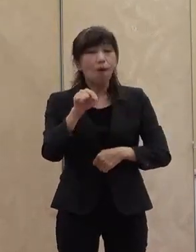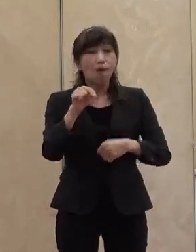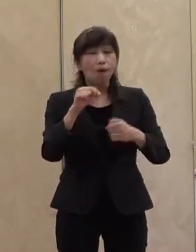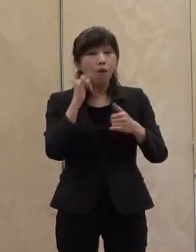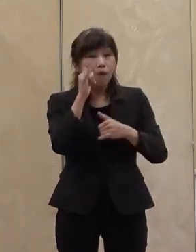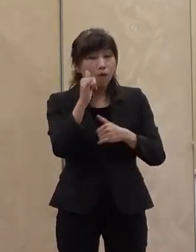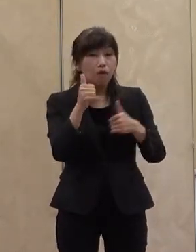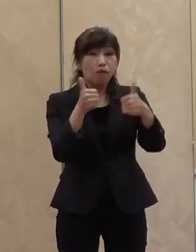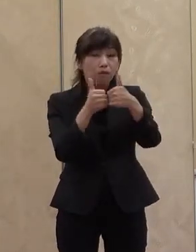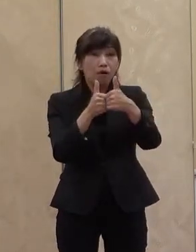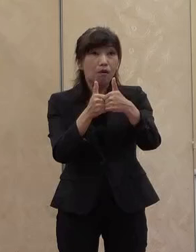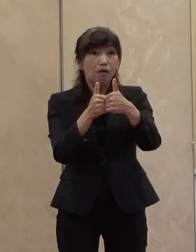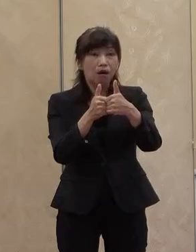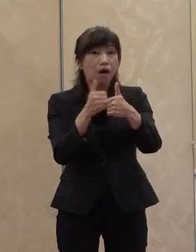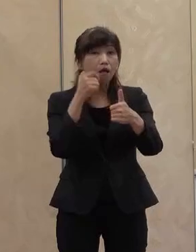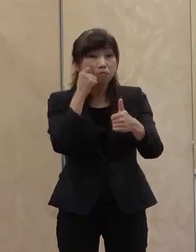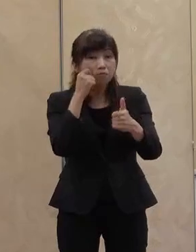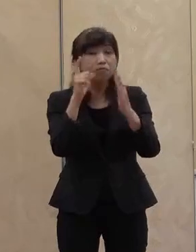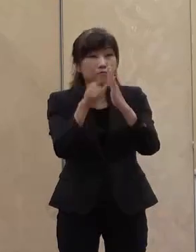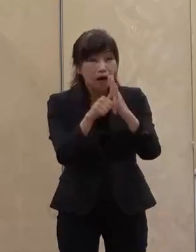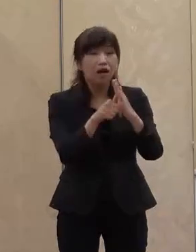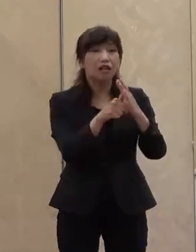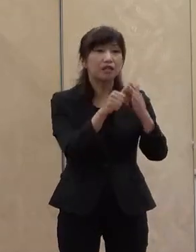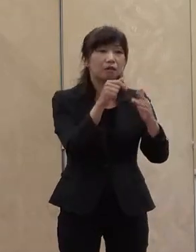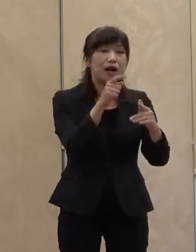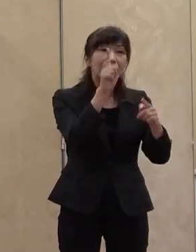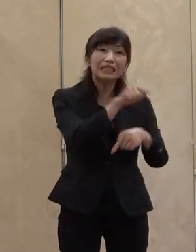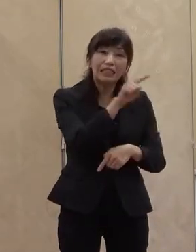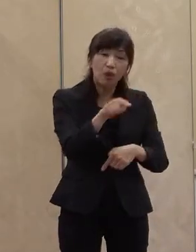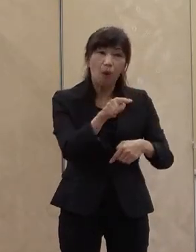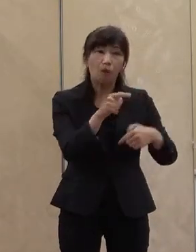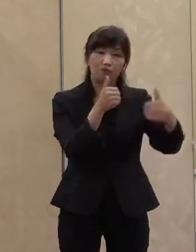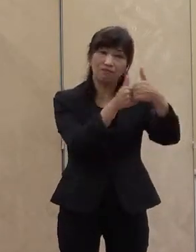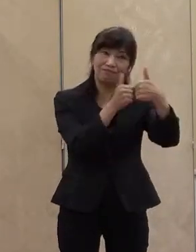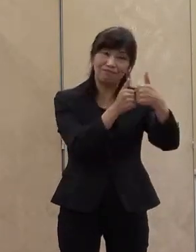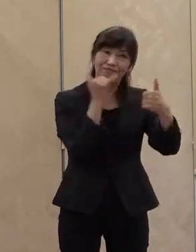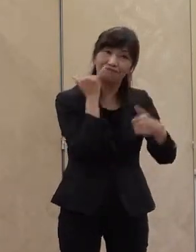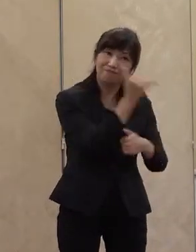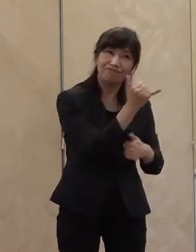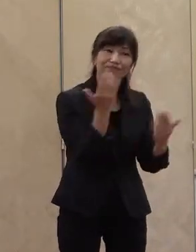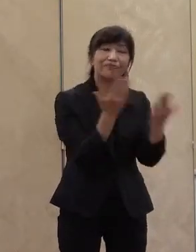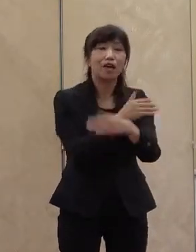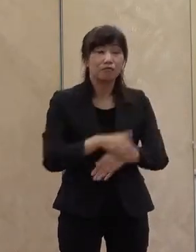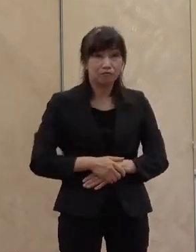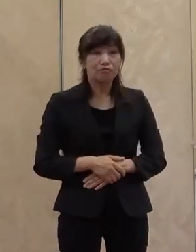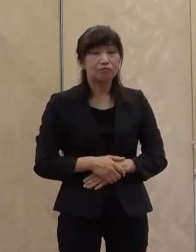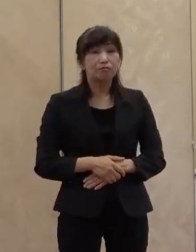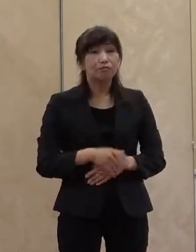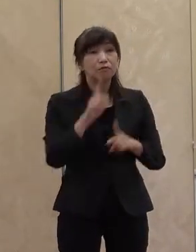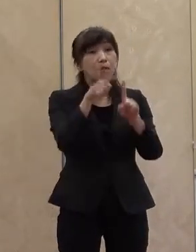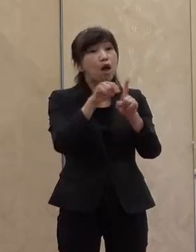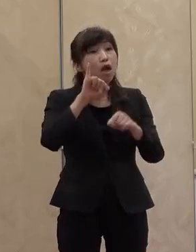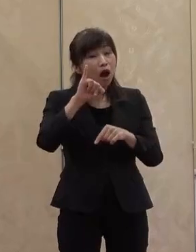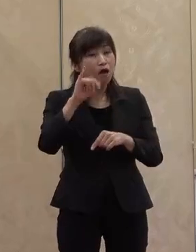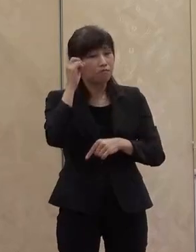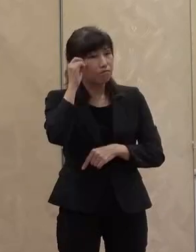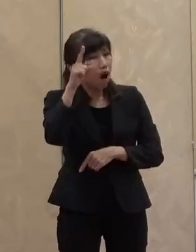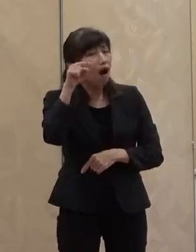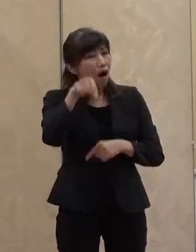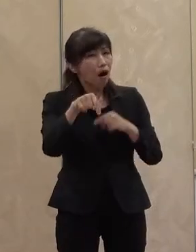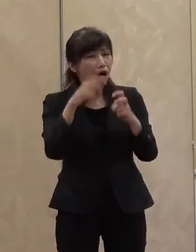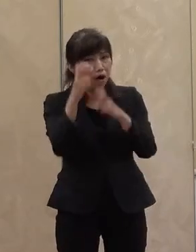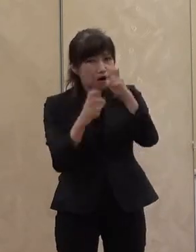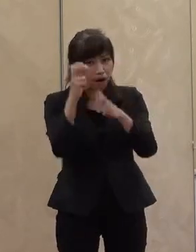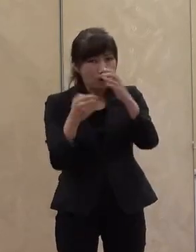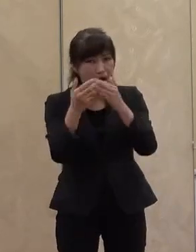ールセンターとかに行くわけですけど、AI ですからどんどん頭が良くなってきますので、質問も似たような質問多いですから、あるいは府民の皆さんがスト